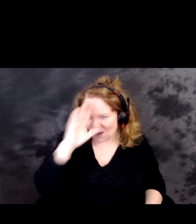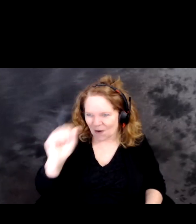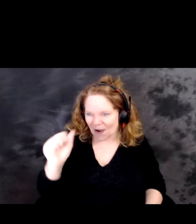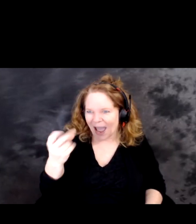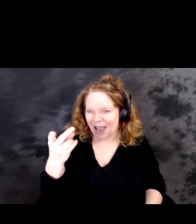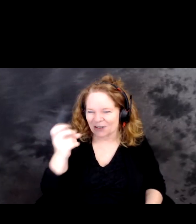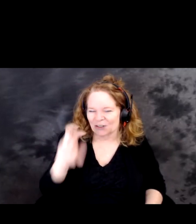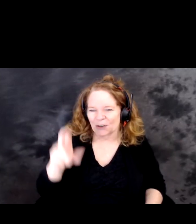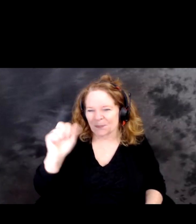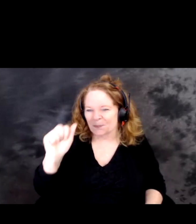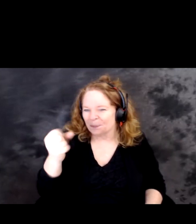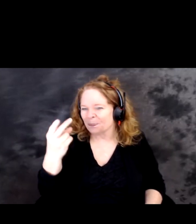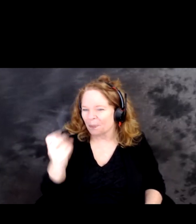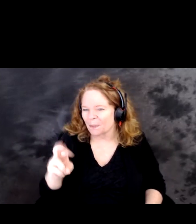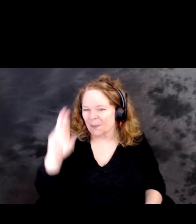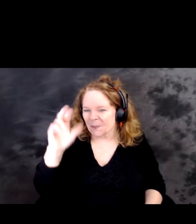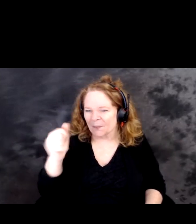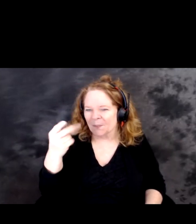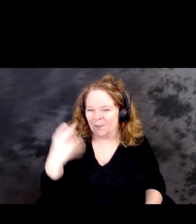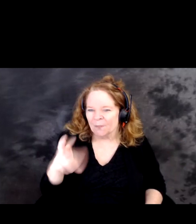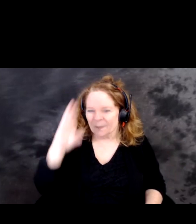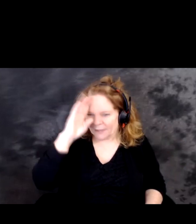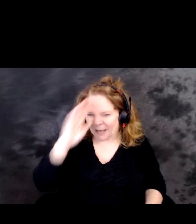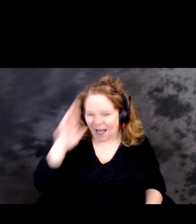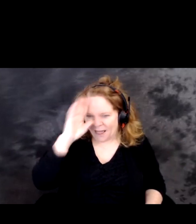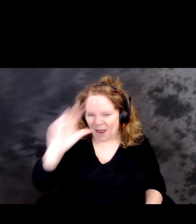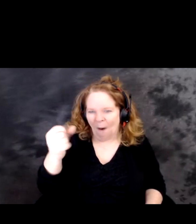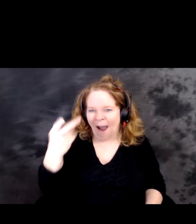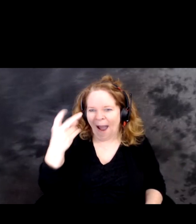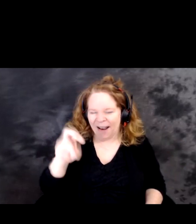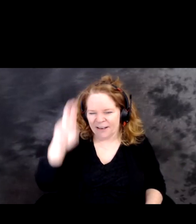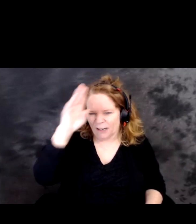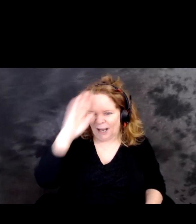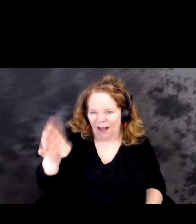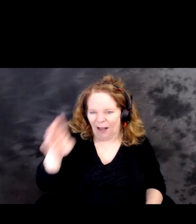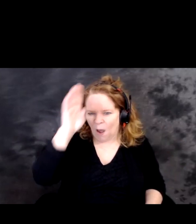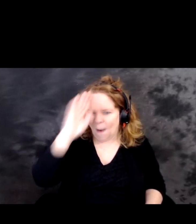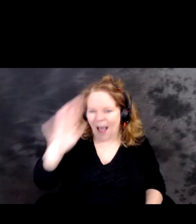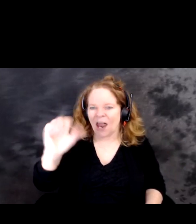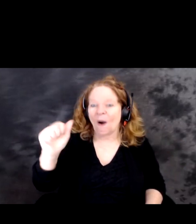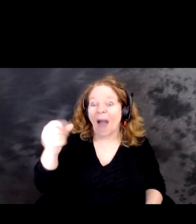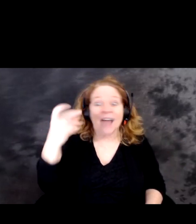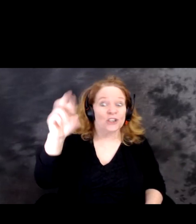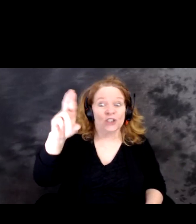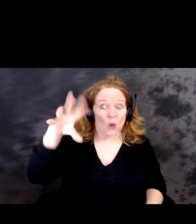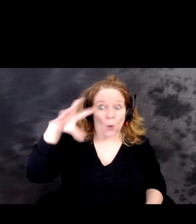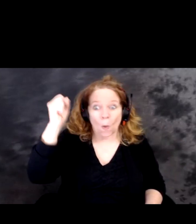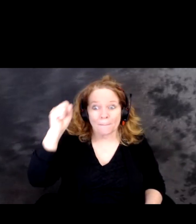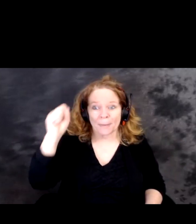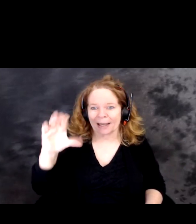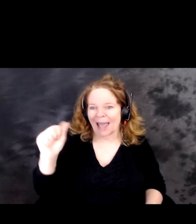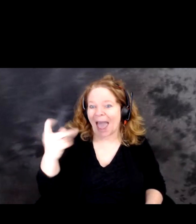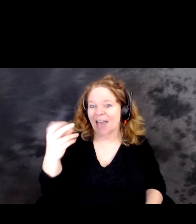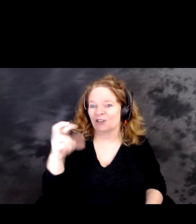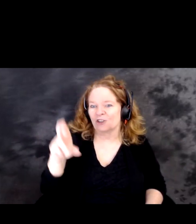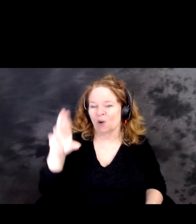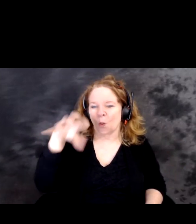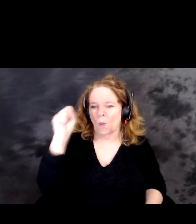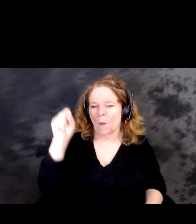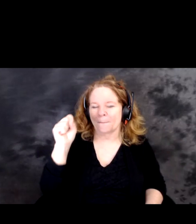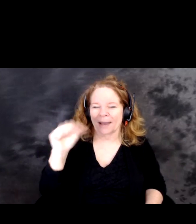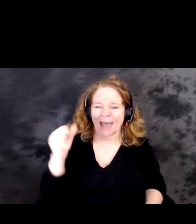Hola, hola, Asha. Hola, hola. Asha, Asha. Hola. Hola,